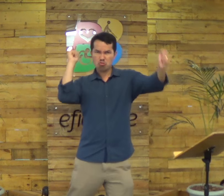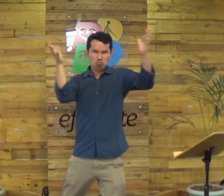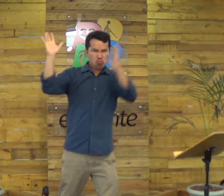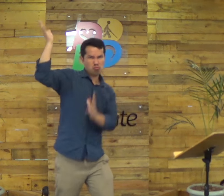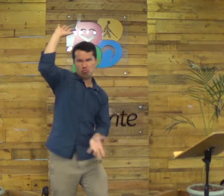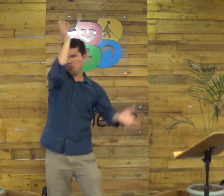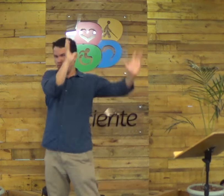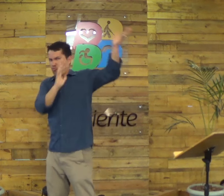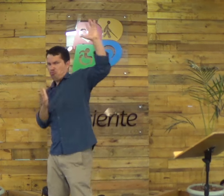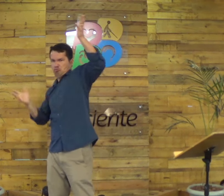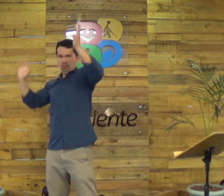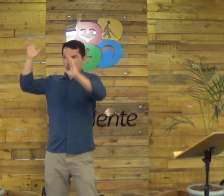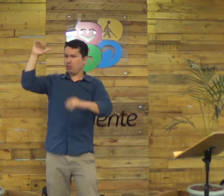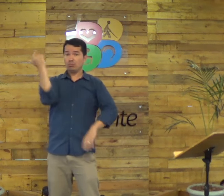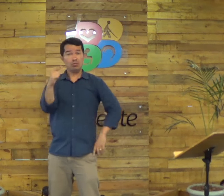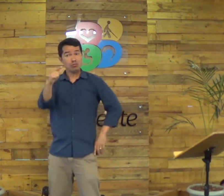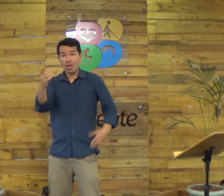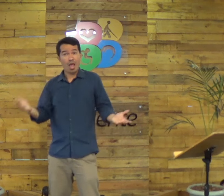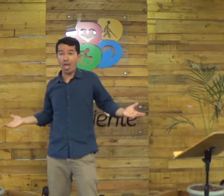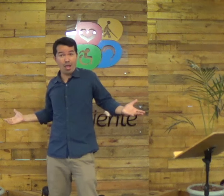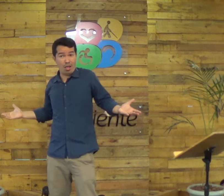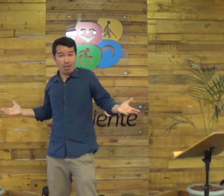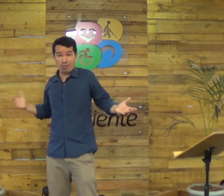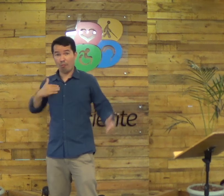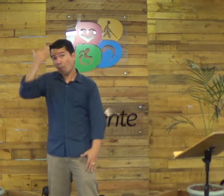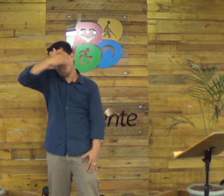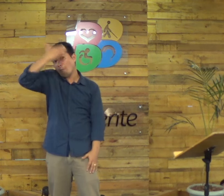parava, uma hora da ela parava, aí eu nunca vi isso acontecer,